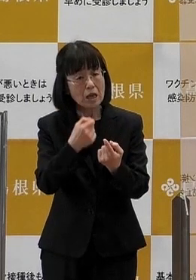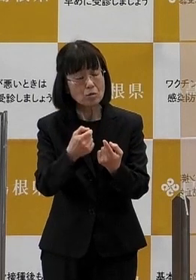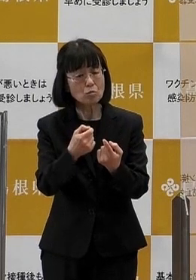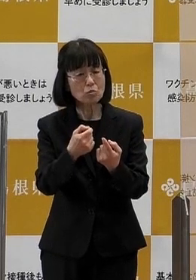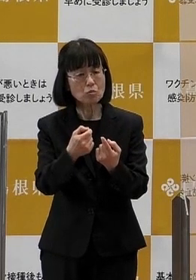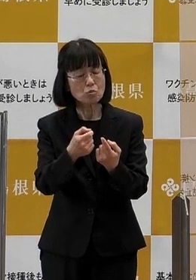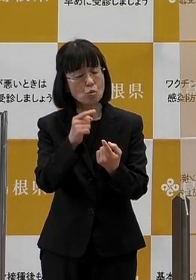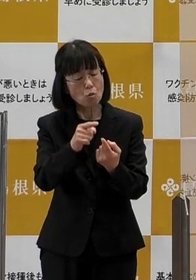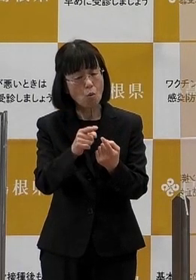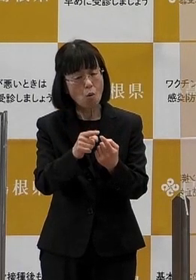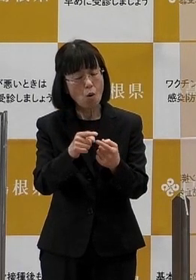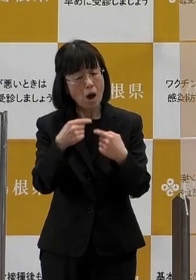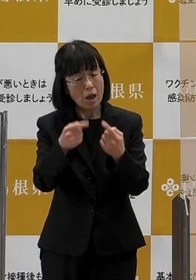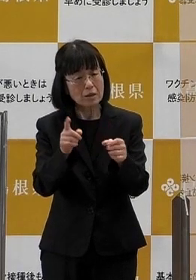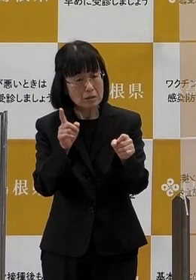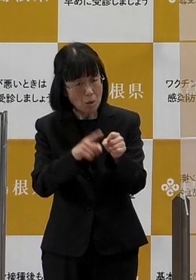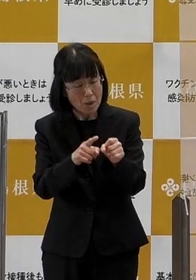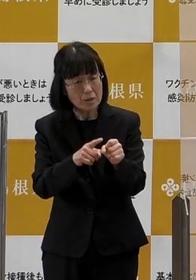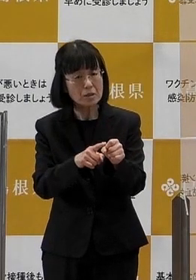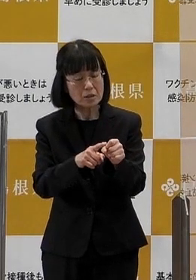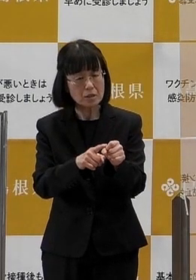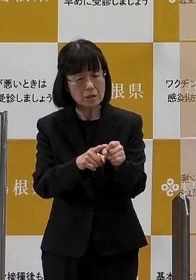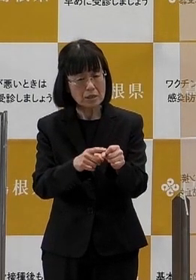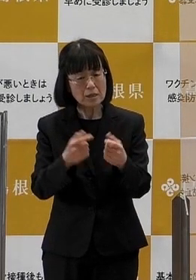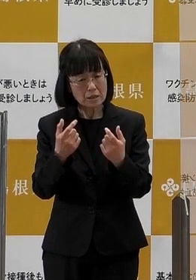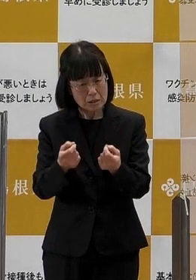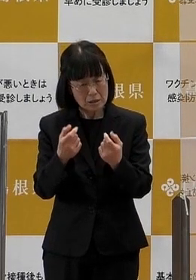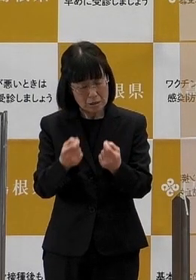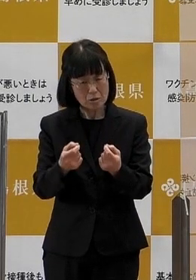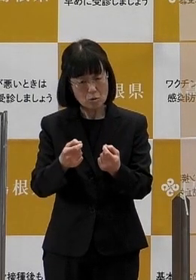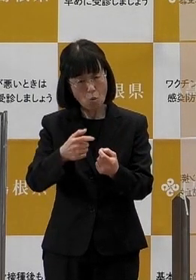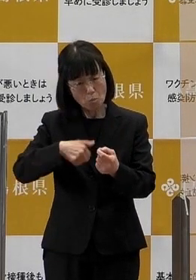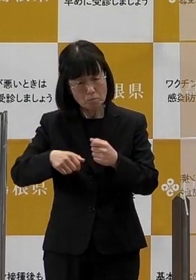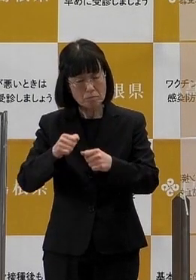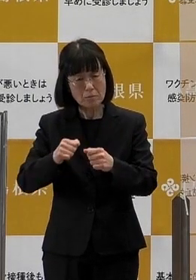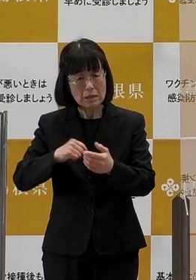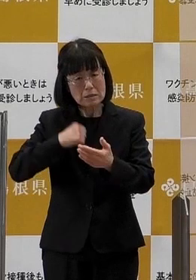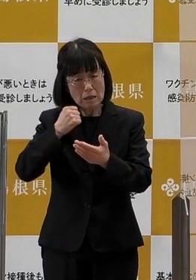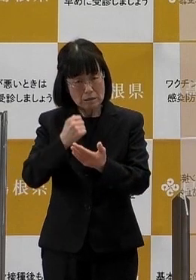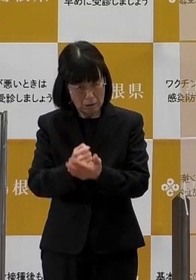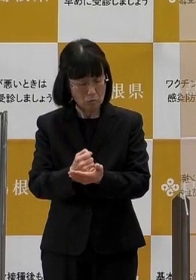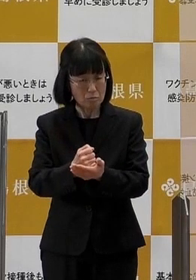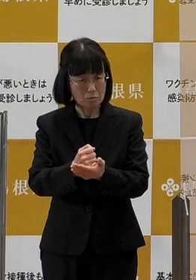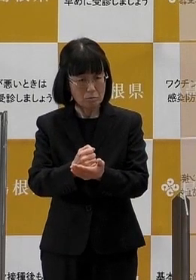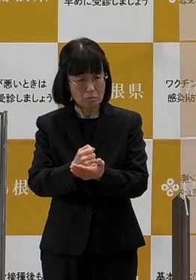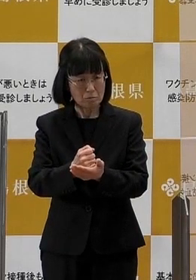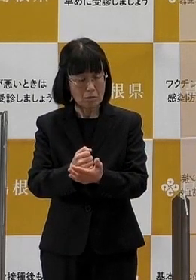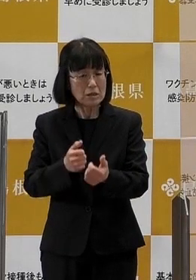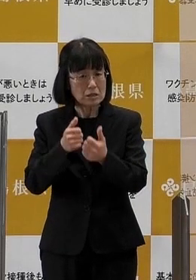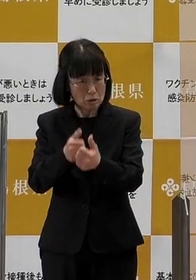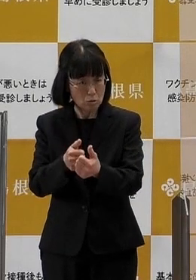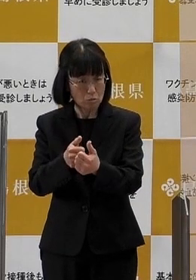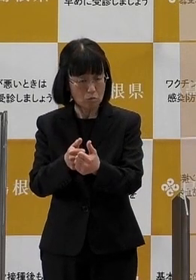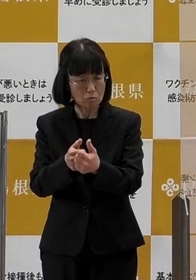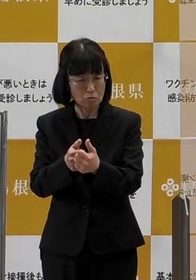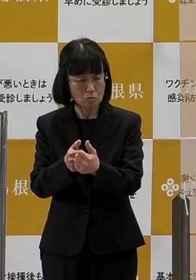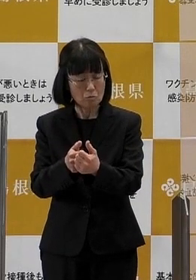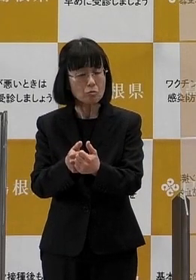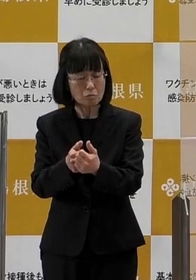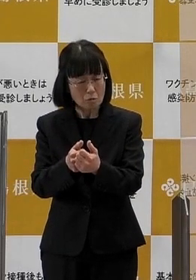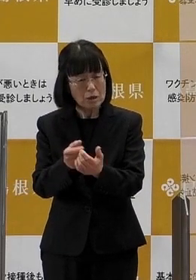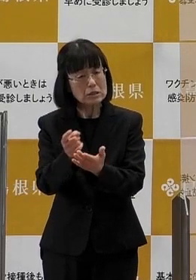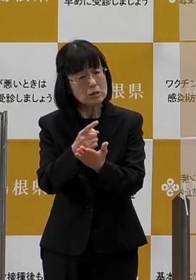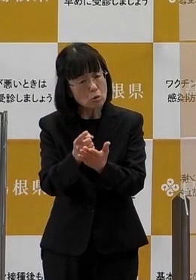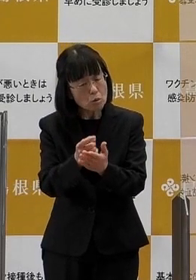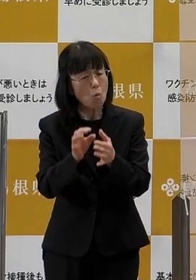取るために、しかるべき舞台で、まあ、きちんとした成績を残したいと、まあ、進路にも関わる、まあ、そういう意味でい